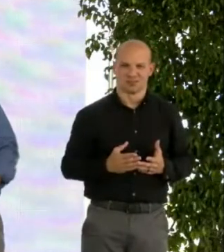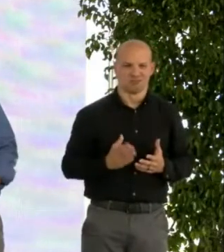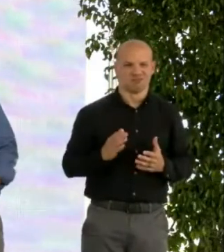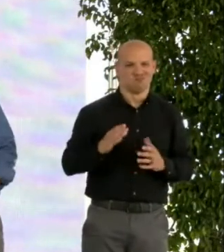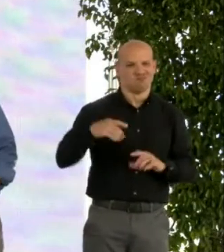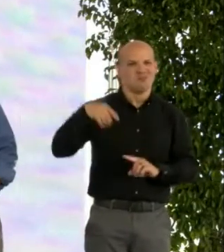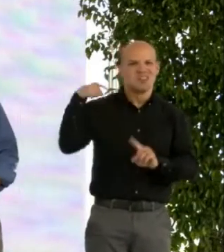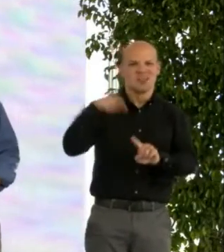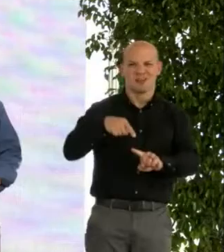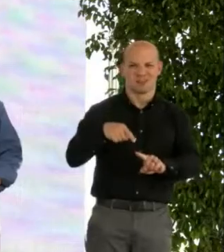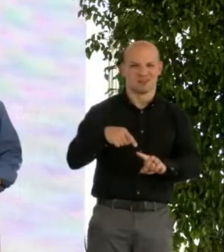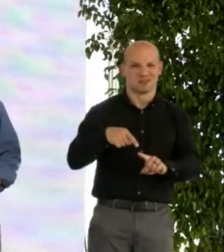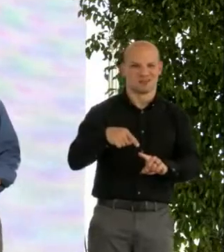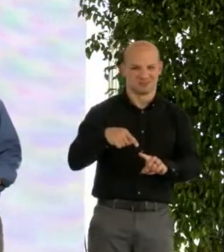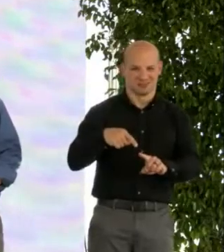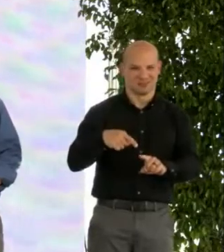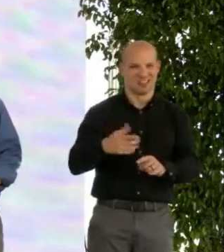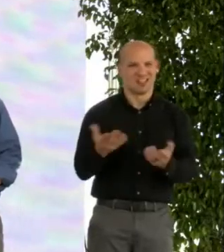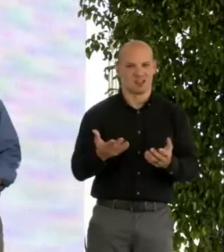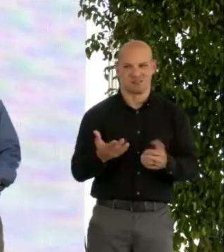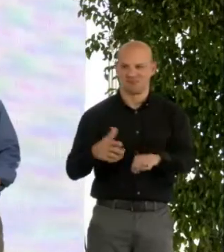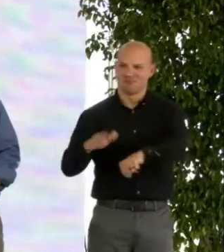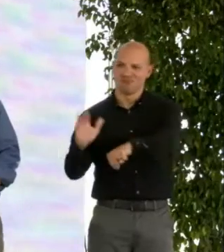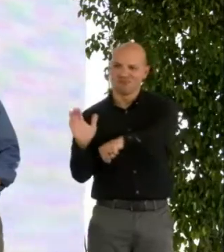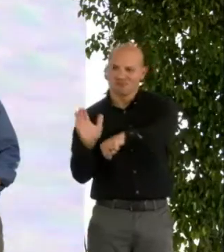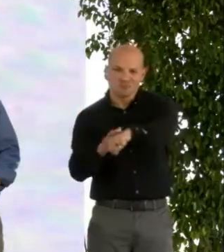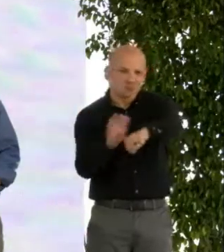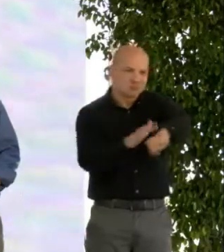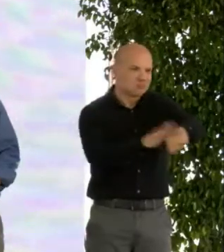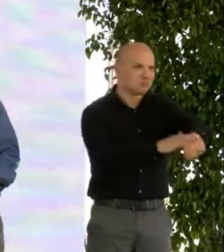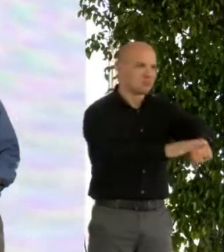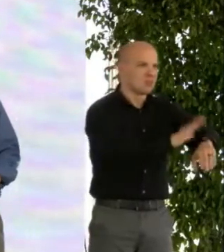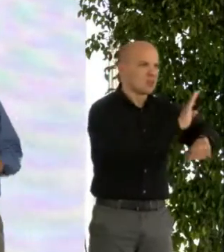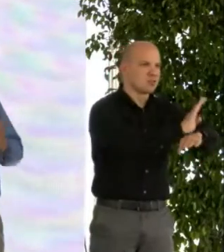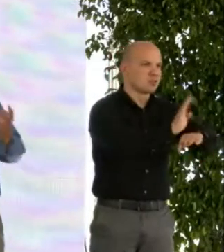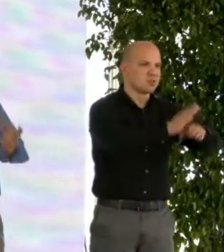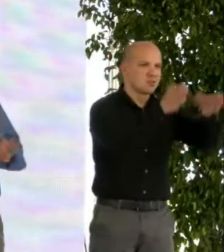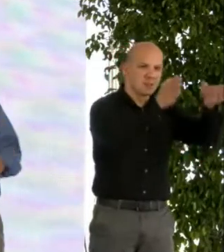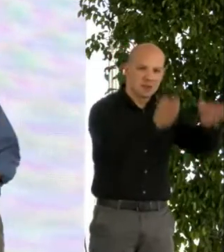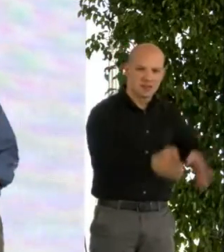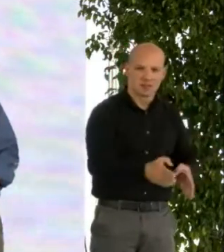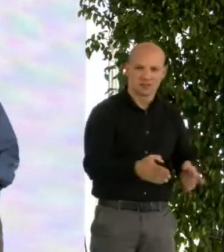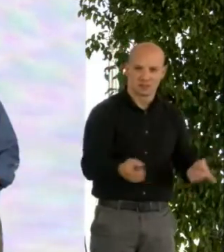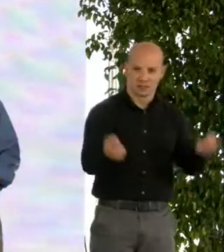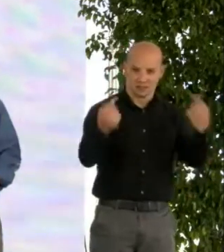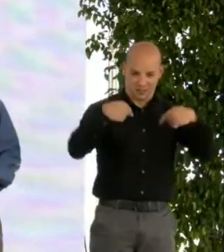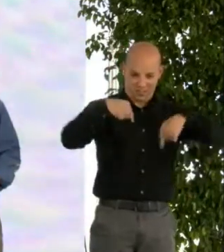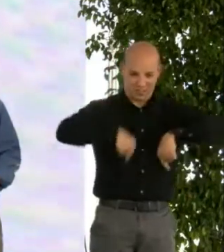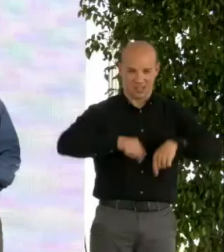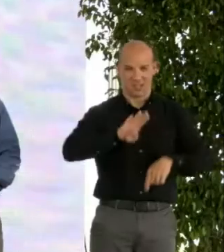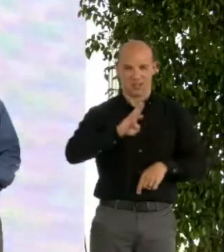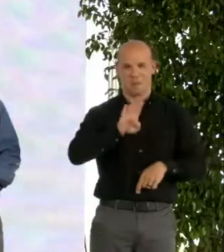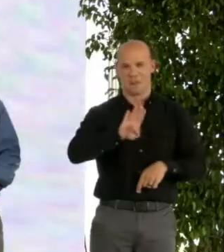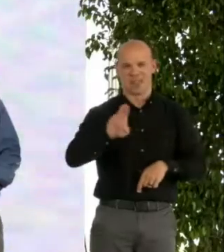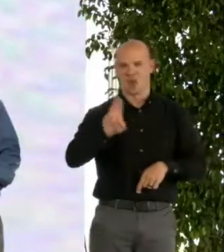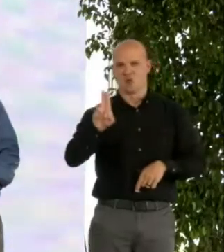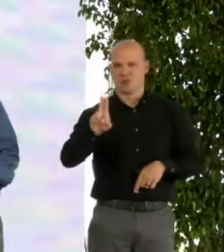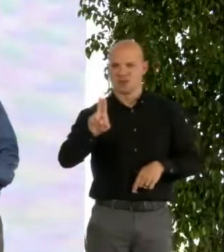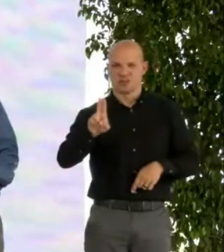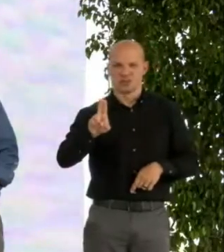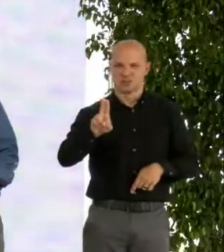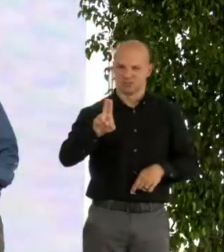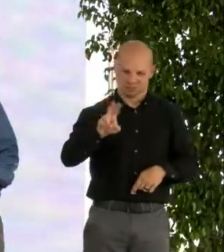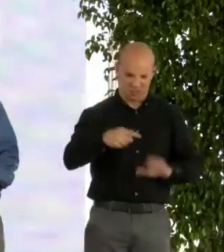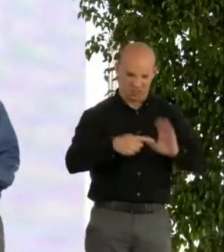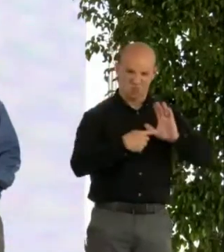lo que estaba diciendo, que esto es un llamado a todos esos empresarios y empresarias que quisieran venir a Bahía Urbana y mostrar su oferta de lo que los